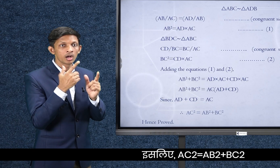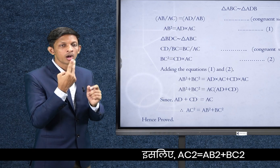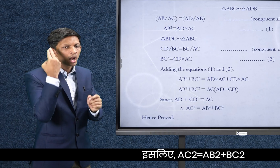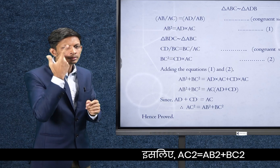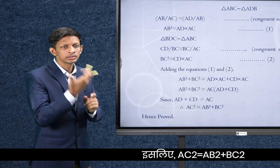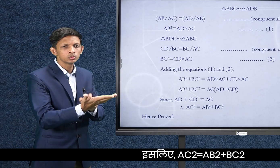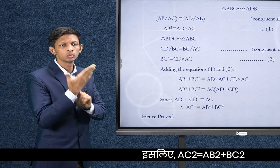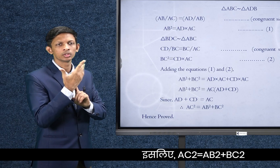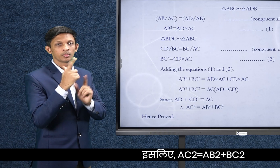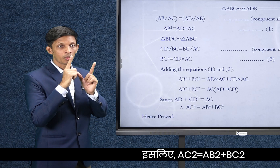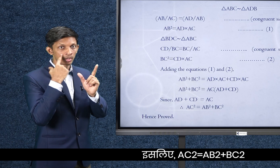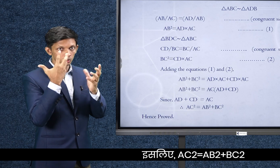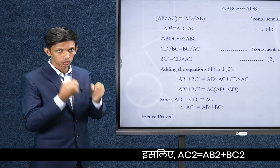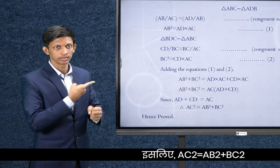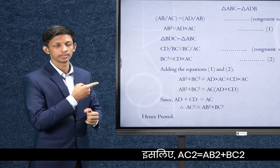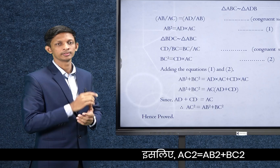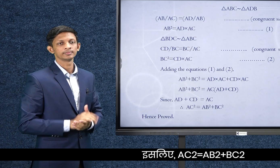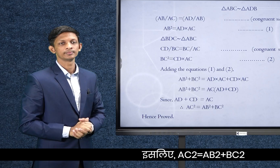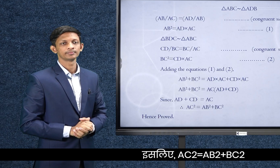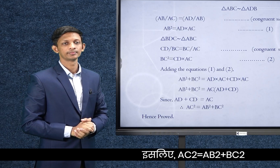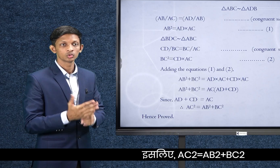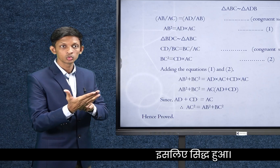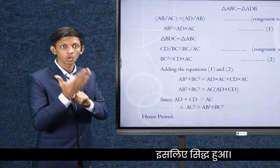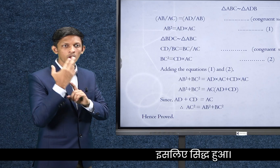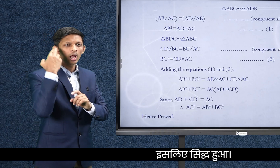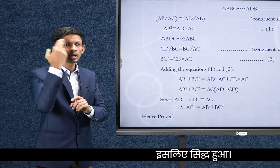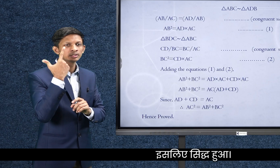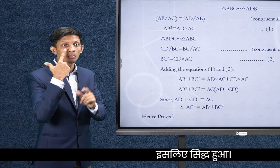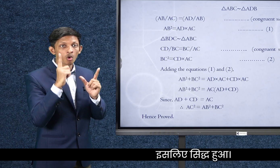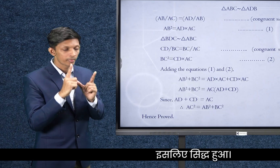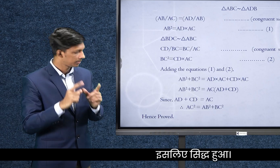इसलिए AC2 इज इक्वल AB2 प्लस BC2, इसलिए सिद्ध हुआ।